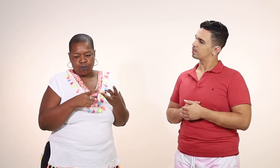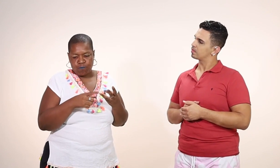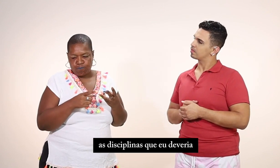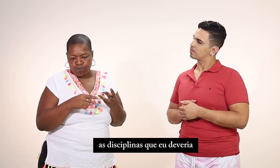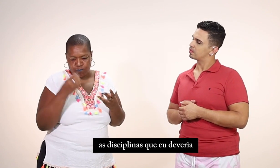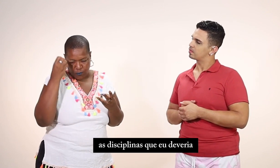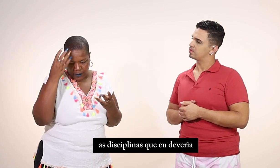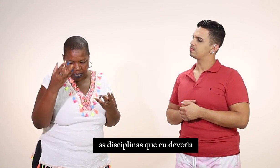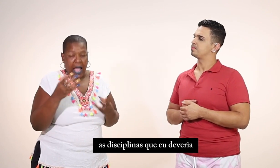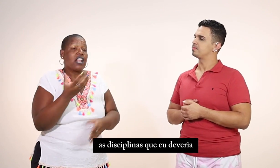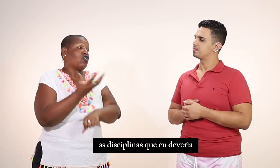as disciplinas